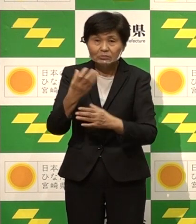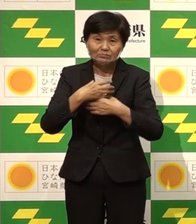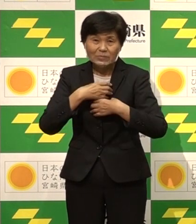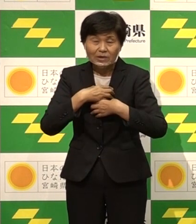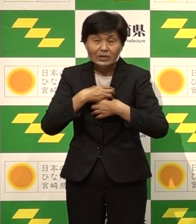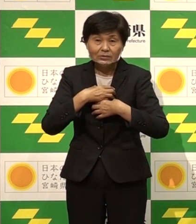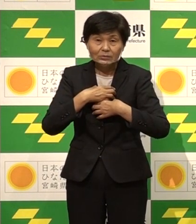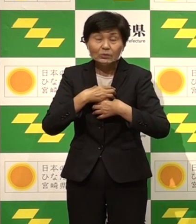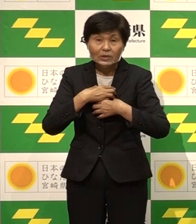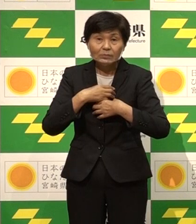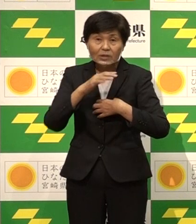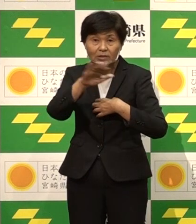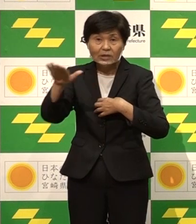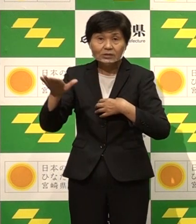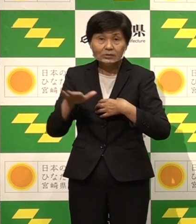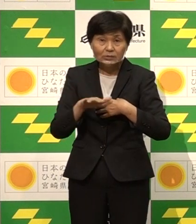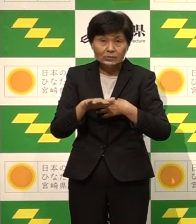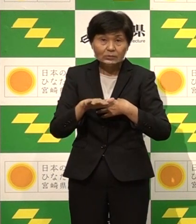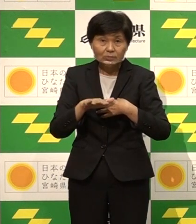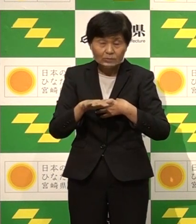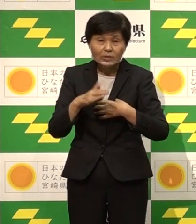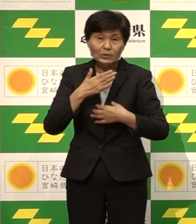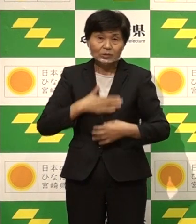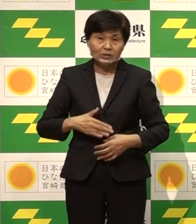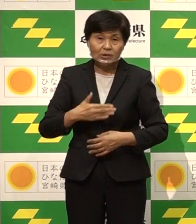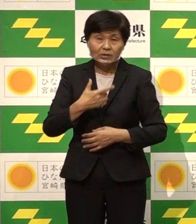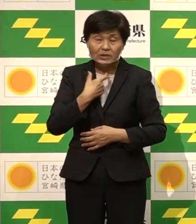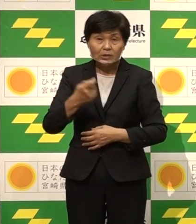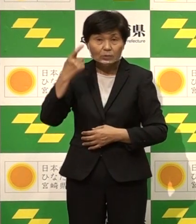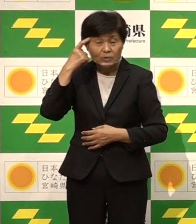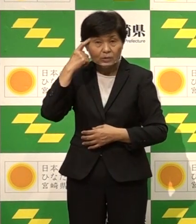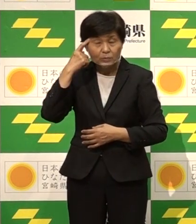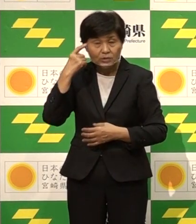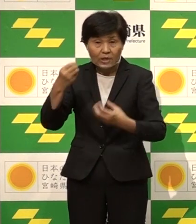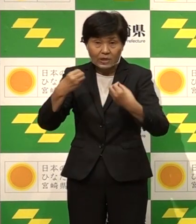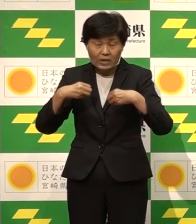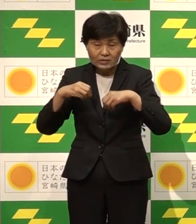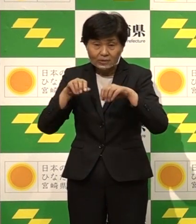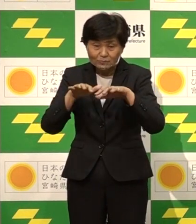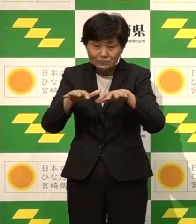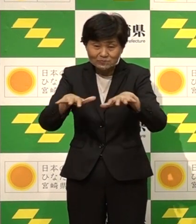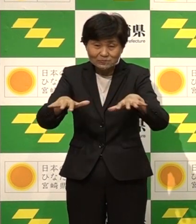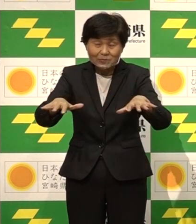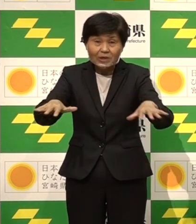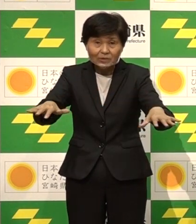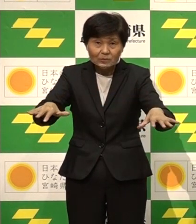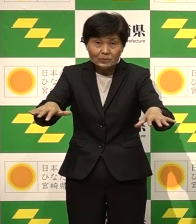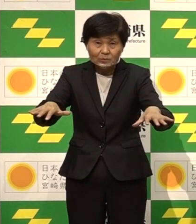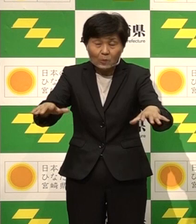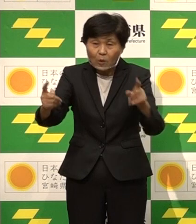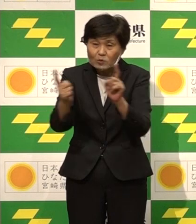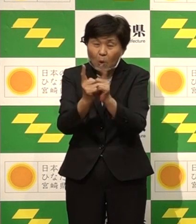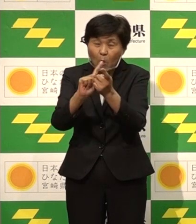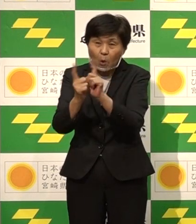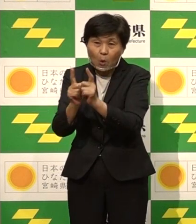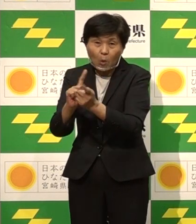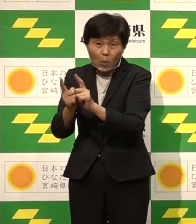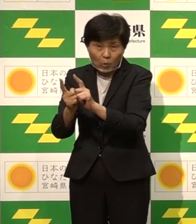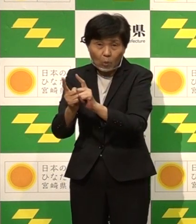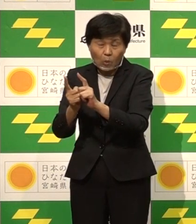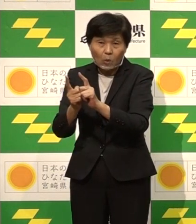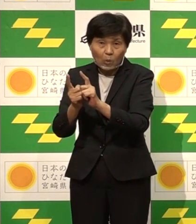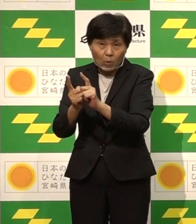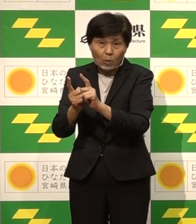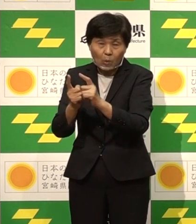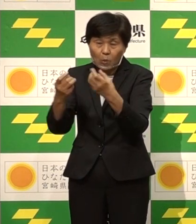ただきたいと考えております。また、感染が増えると、濃厚接触者が急増することによって、社会経済活